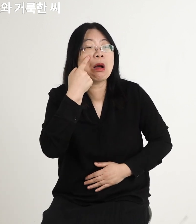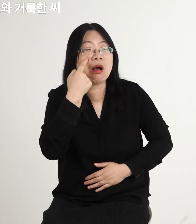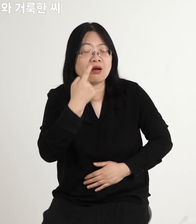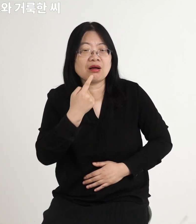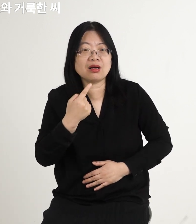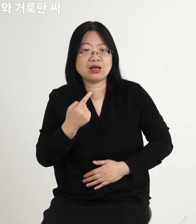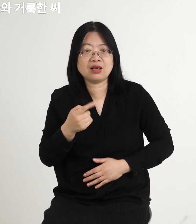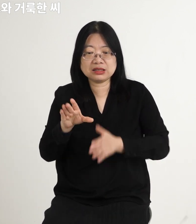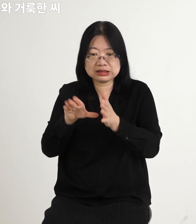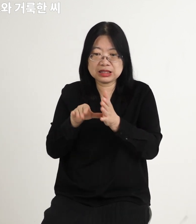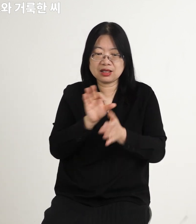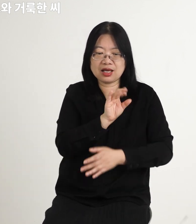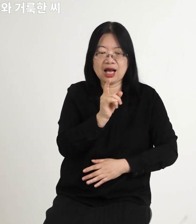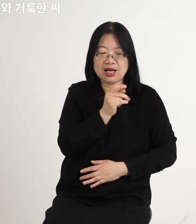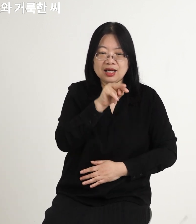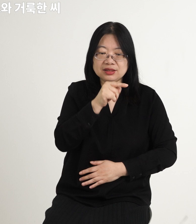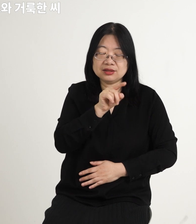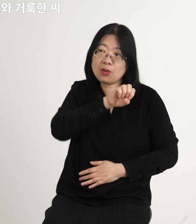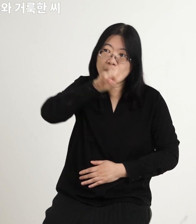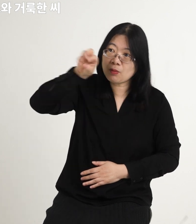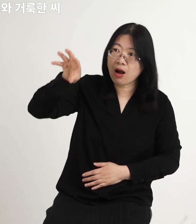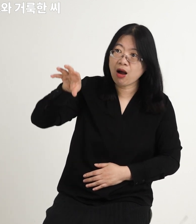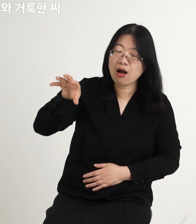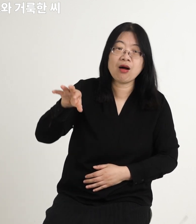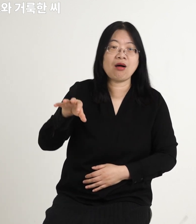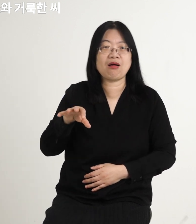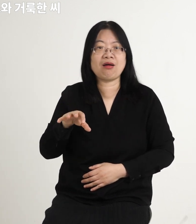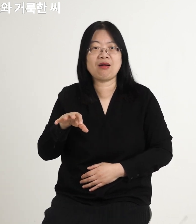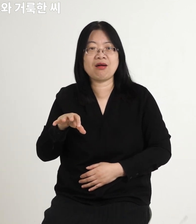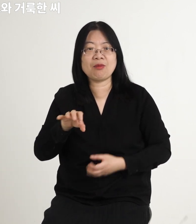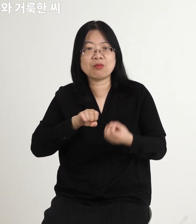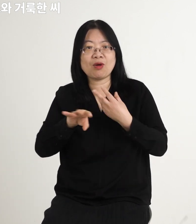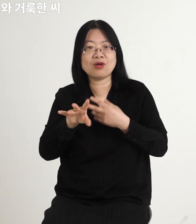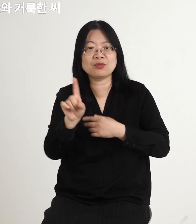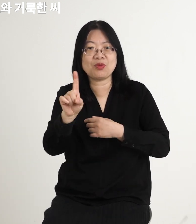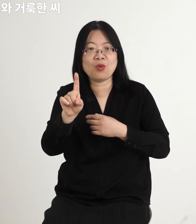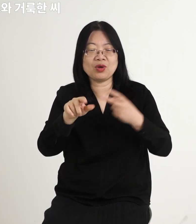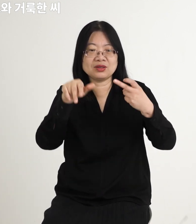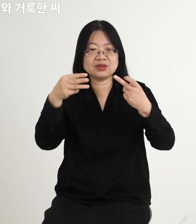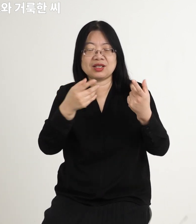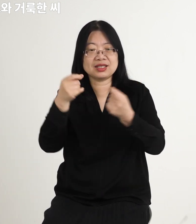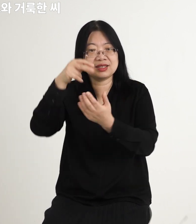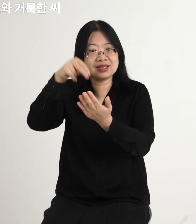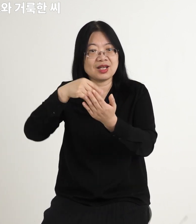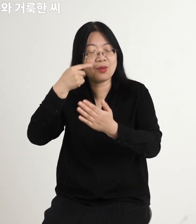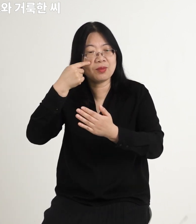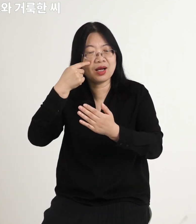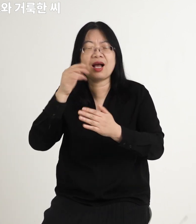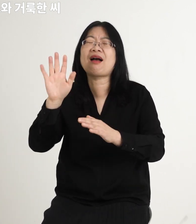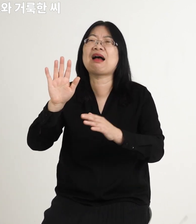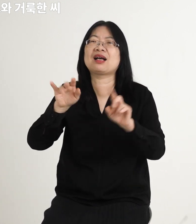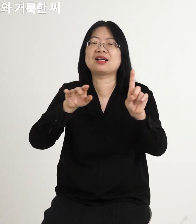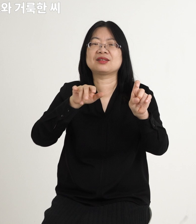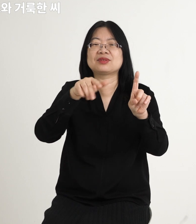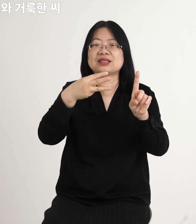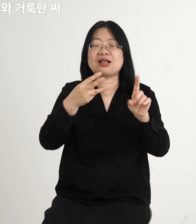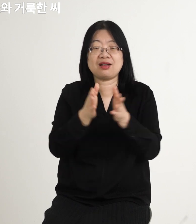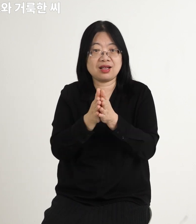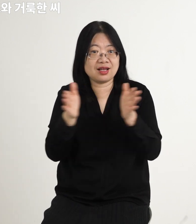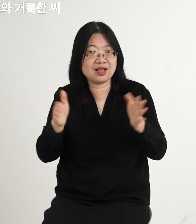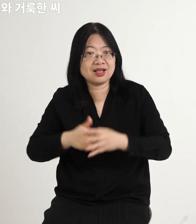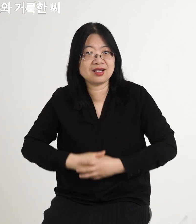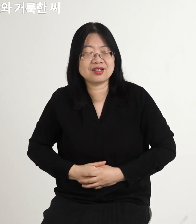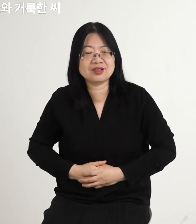아하스가 놀라운 반응을 해요. 12절 같이 한번 읽어볼까요? 11절